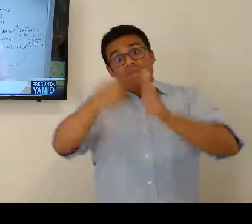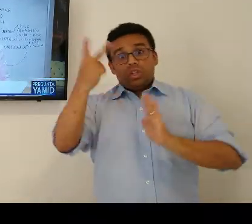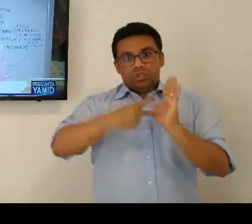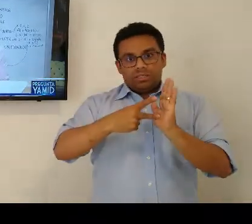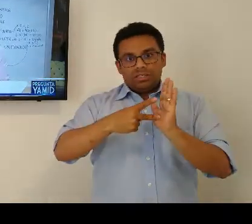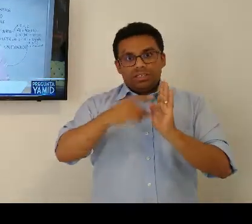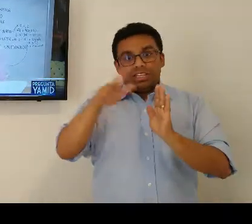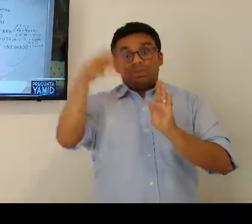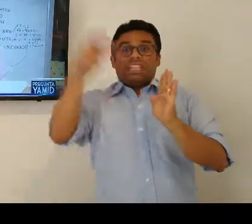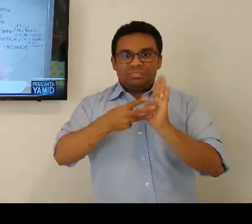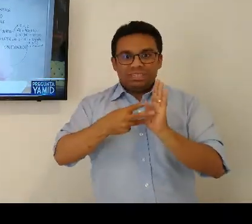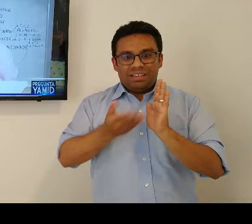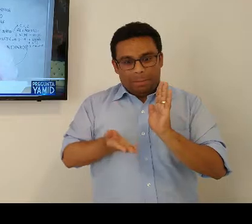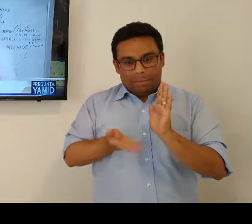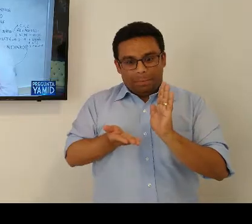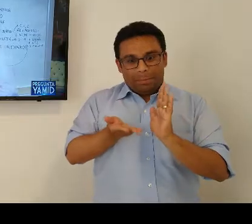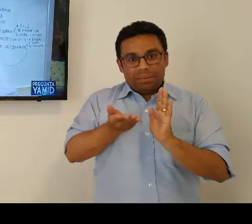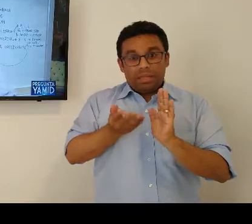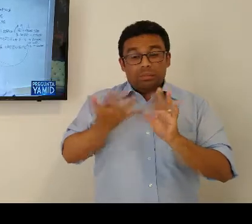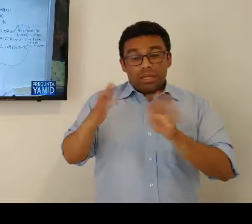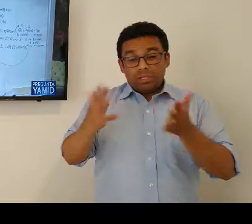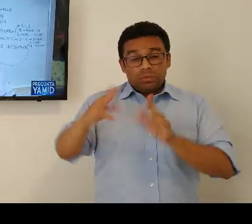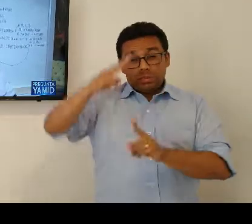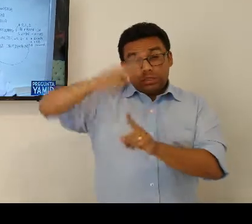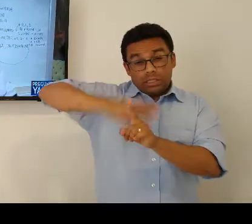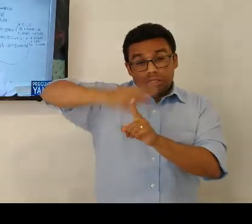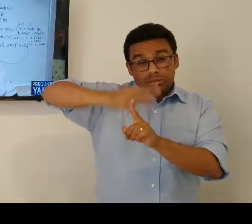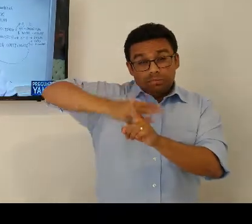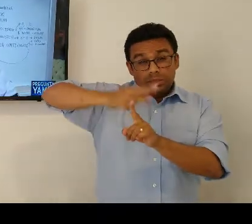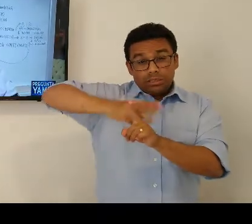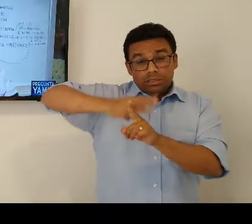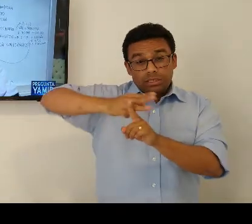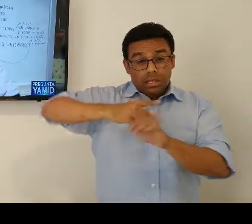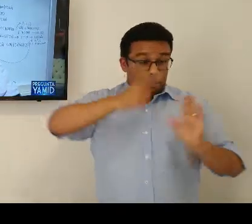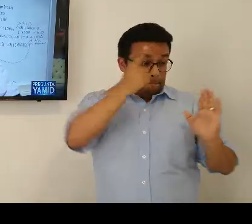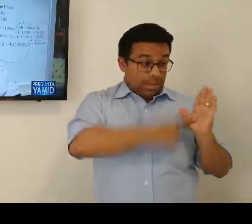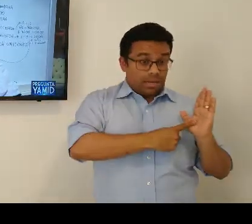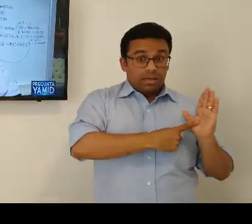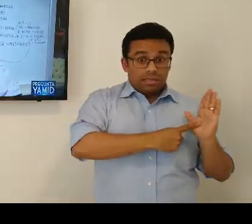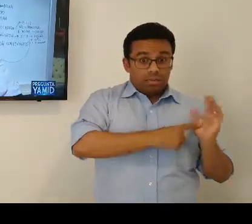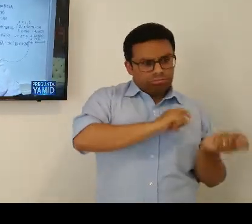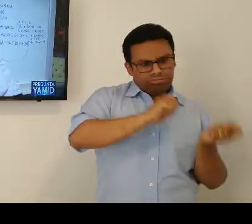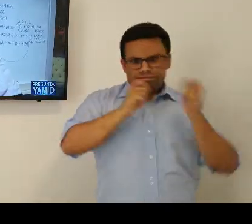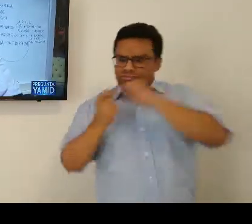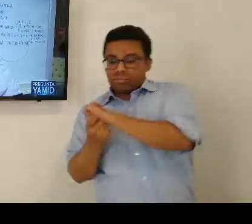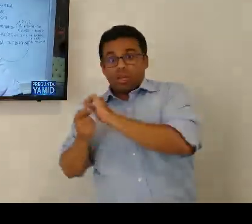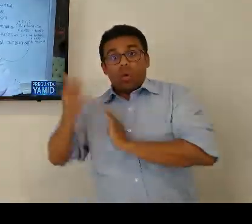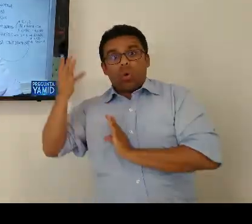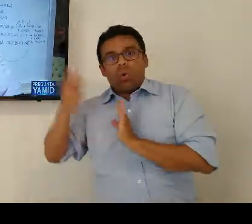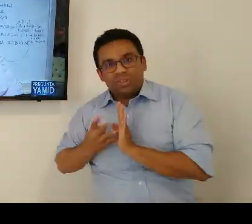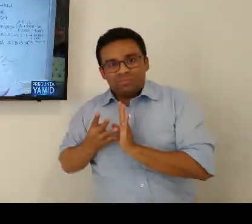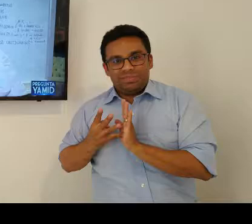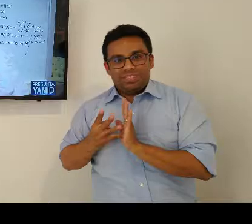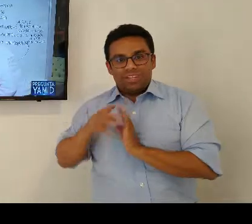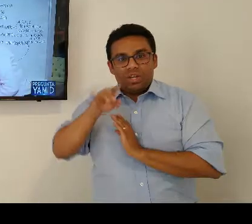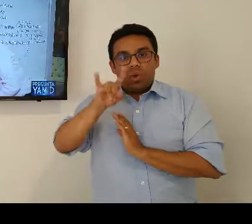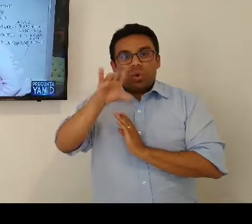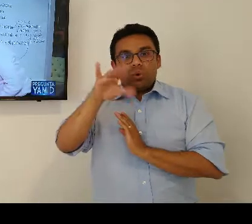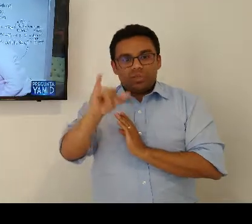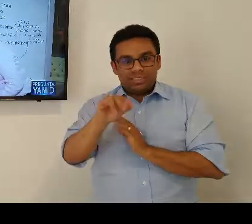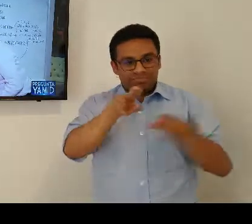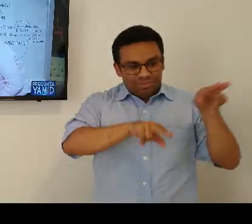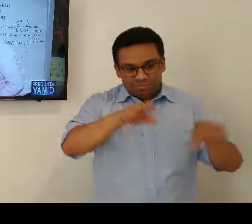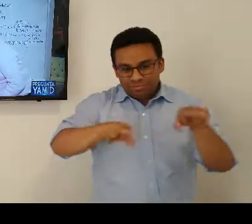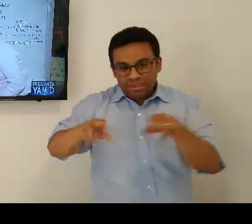a 3000 y así hasta que en 3 meses lleguemos a tener de pasar de 1000 a 4000 UCIs. Eso lo vamos a